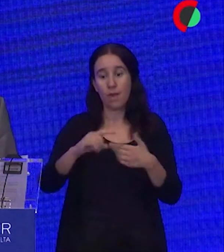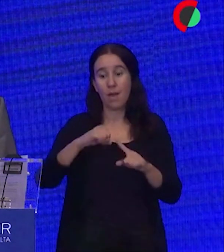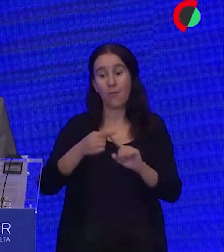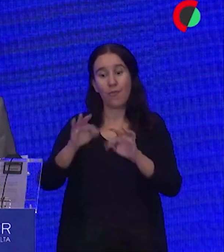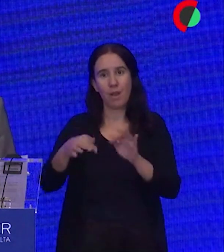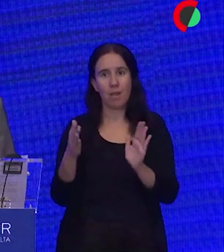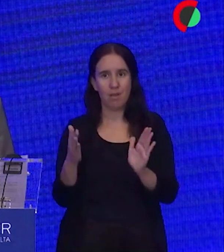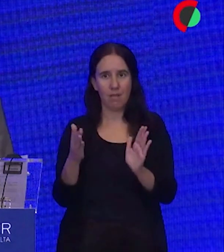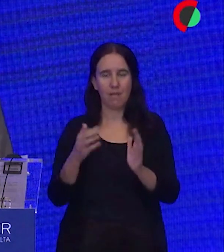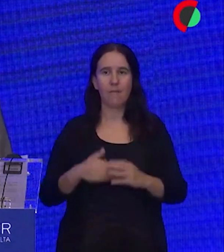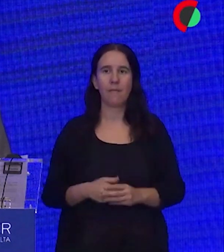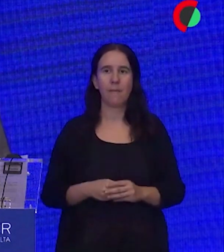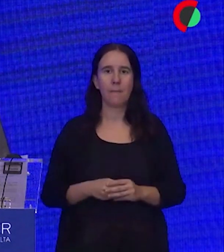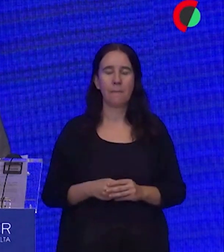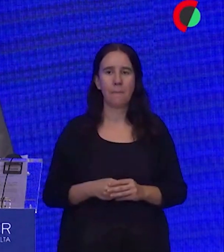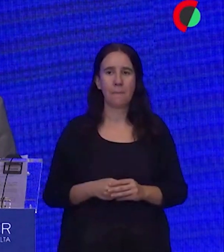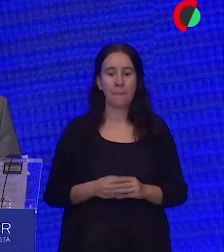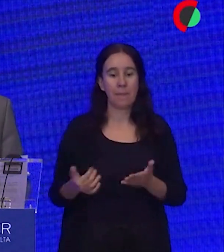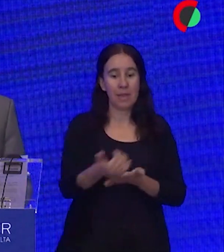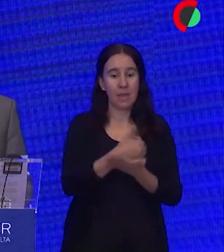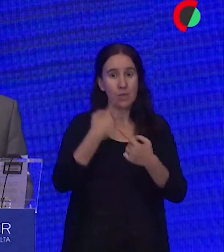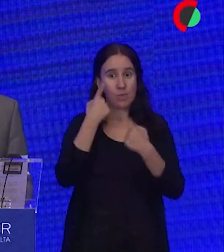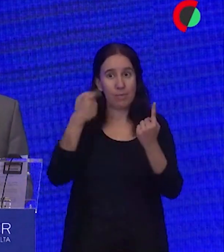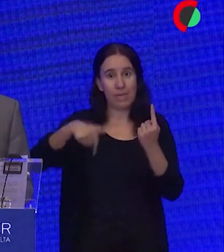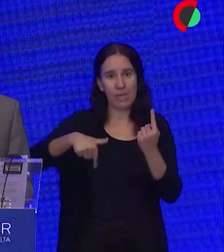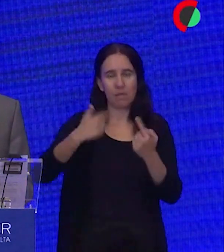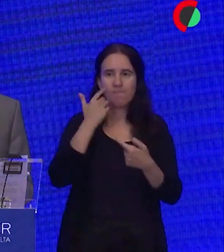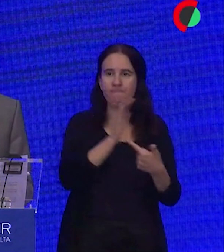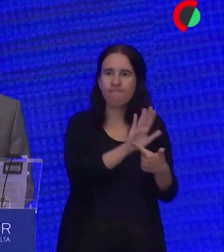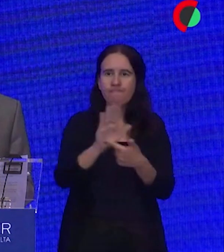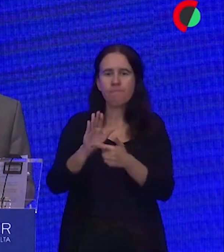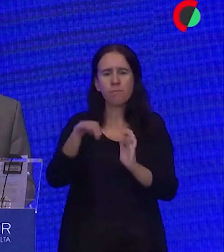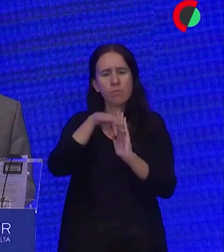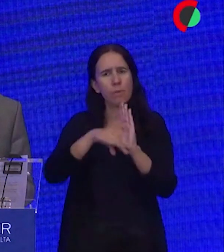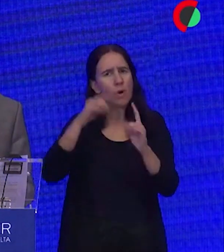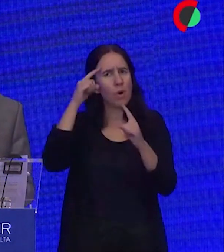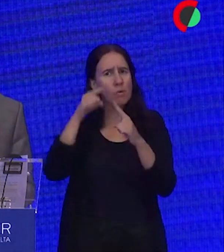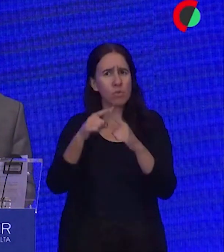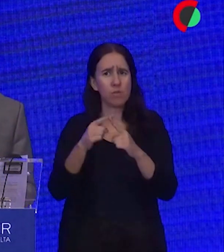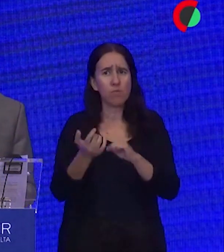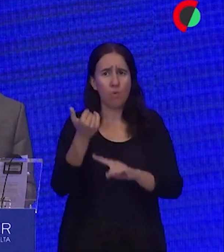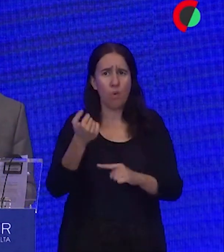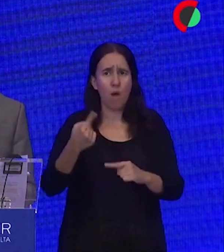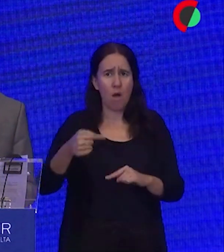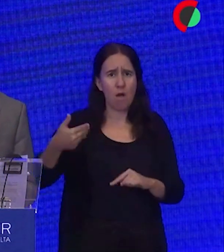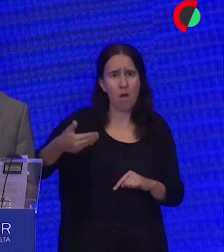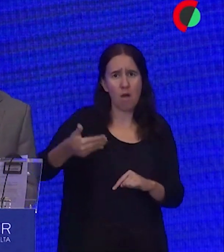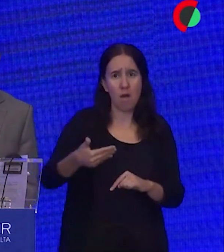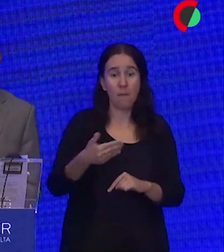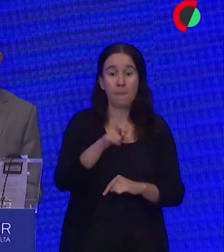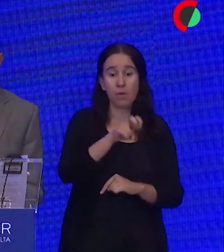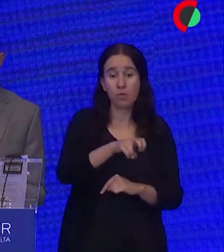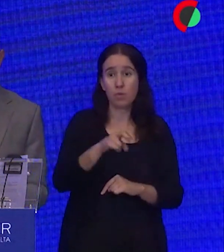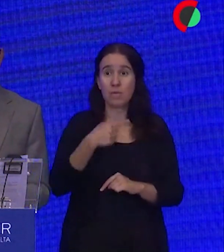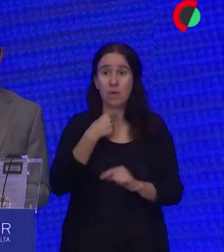ano. Os dados aqui apresentados mostram que o objetivo deste programa está a ser atingido. Entre junho